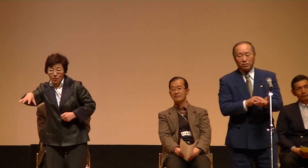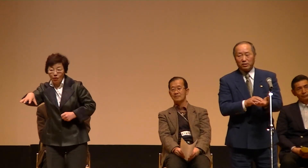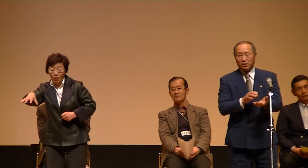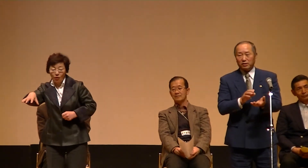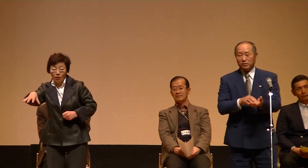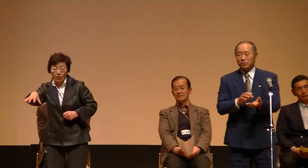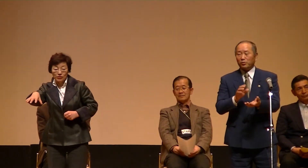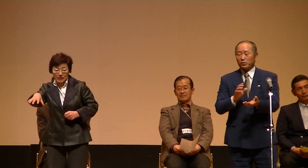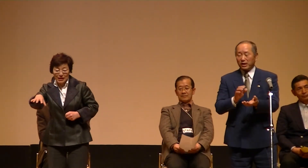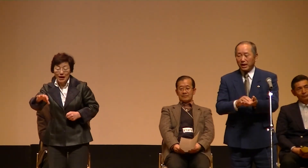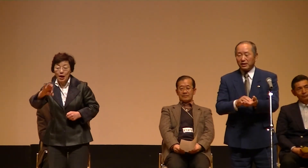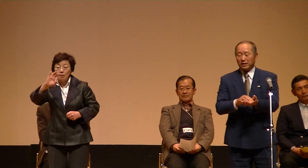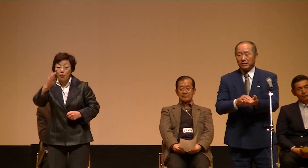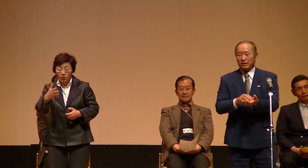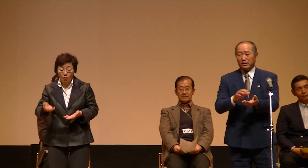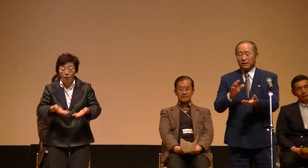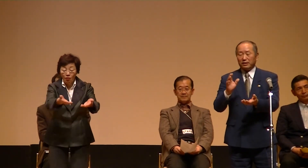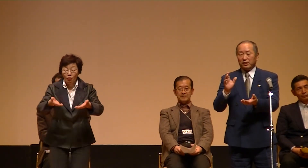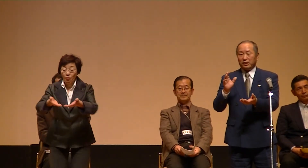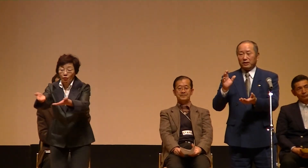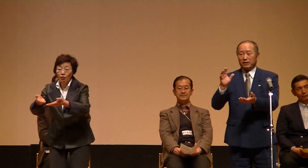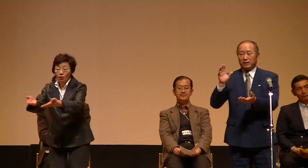けようということで、